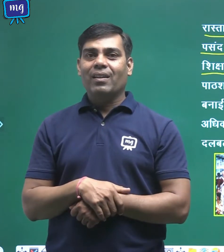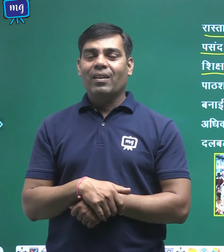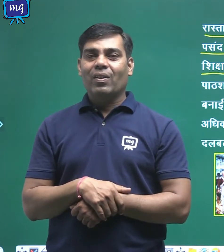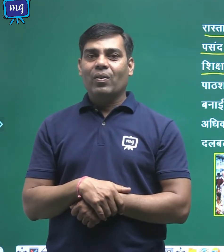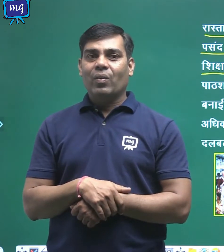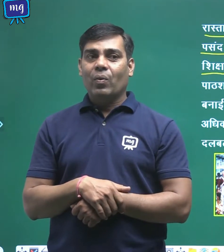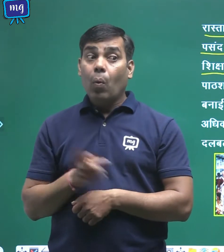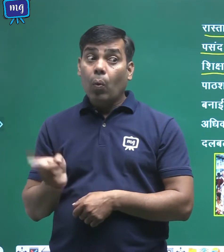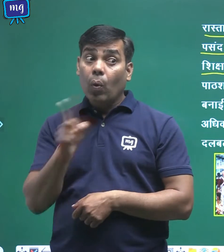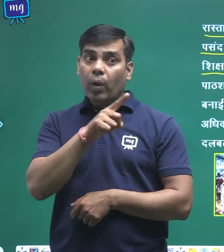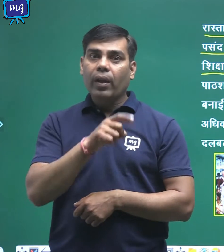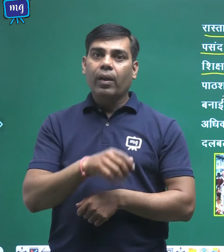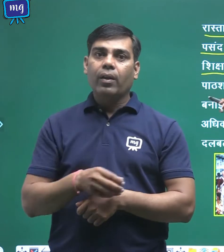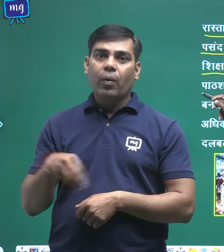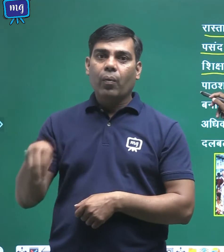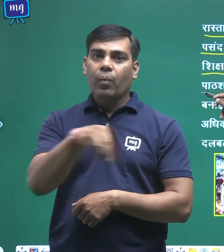उन्होंने